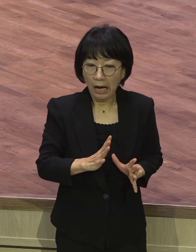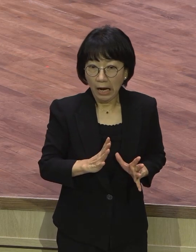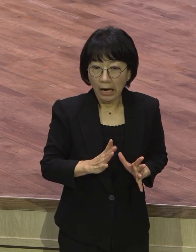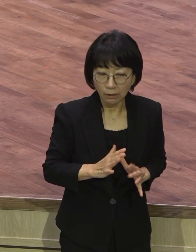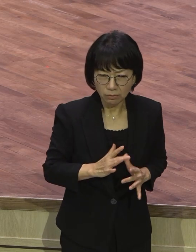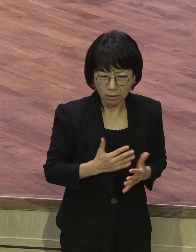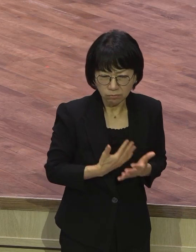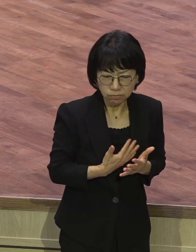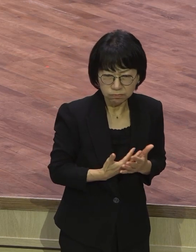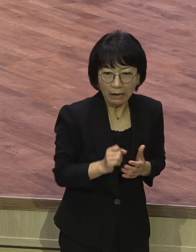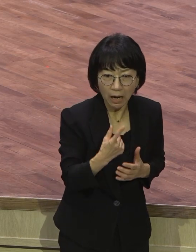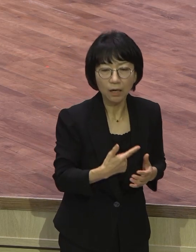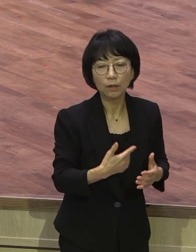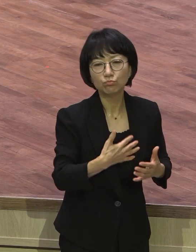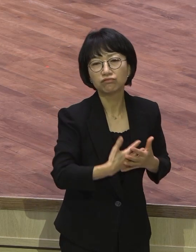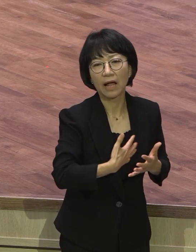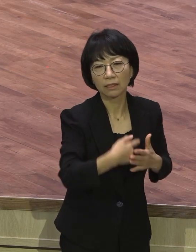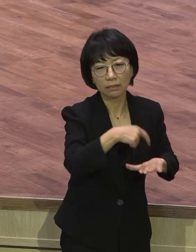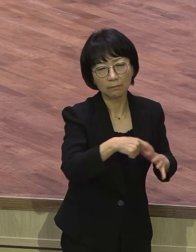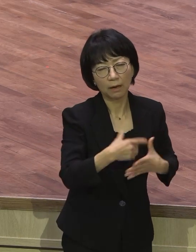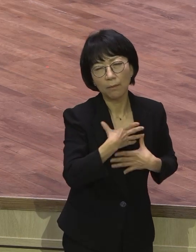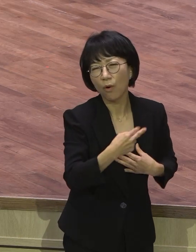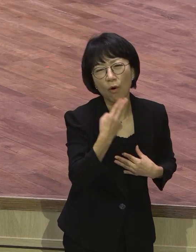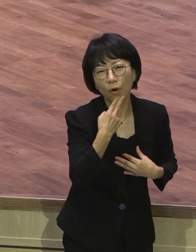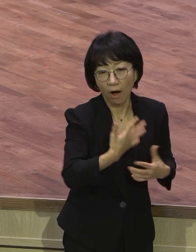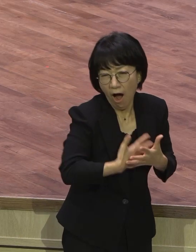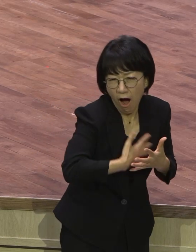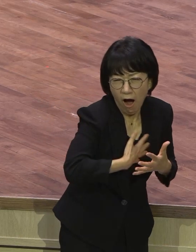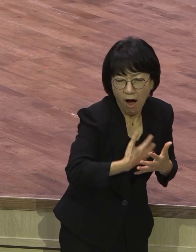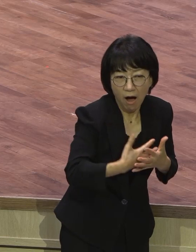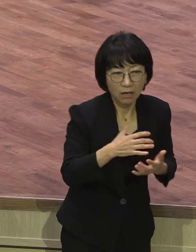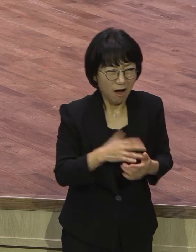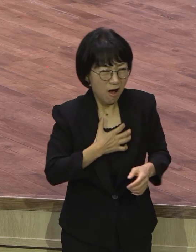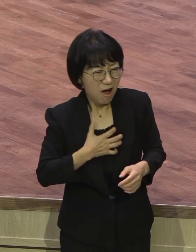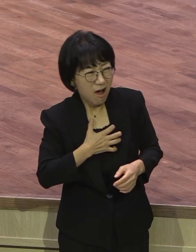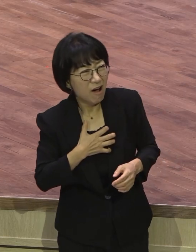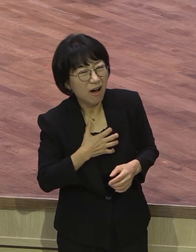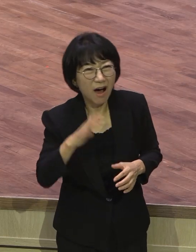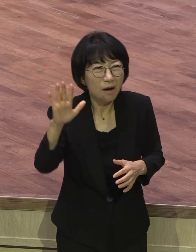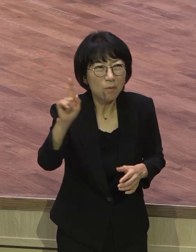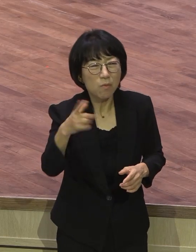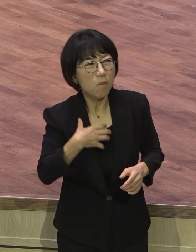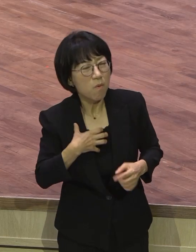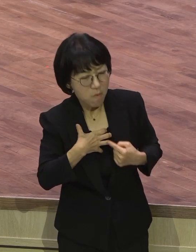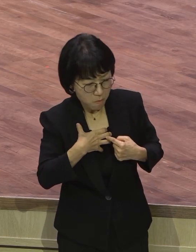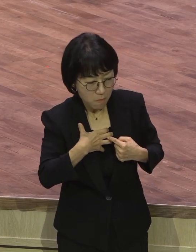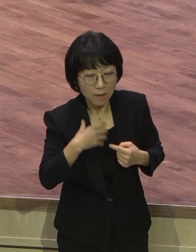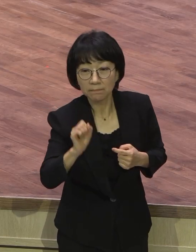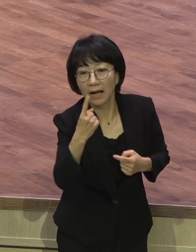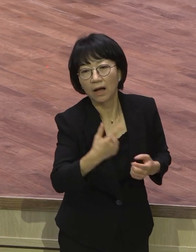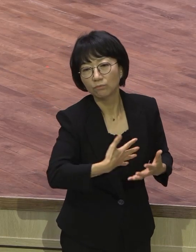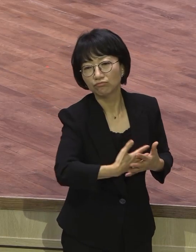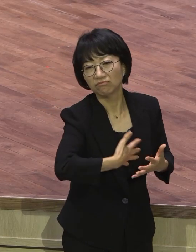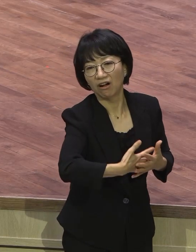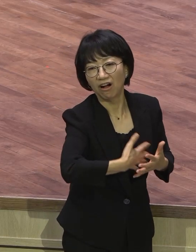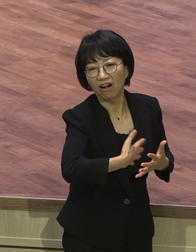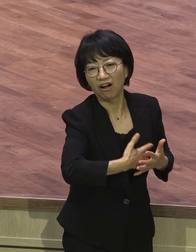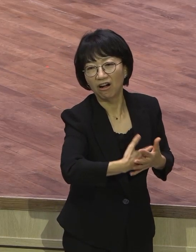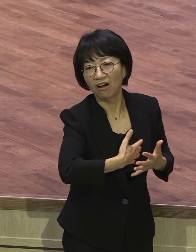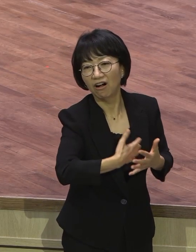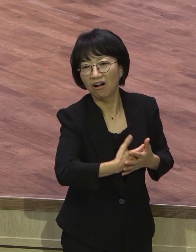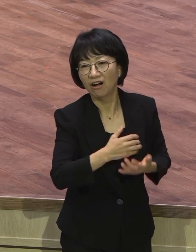불안한 것입니다. 근심과 염려에 빠져있기 때문에 불안한 것입니다. 이것들은